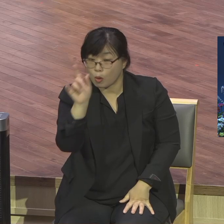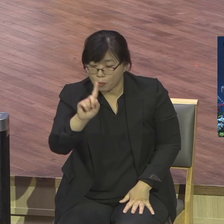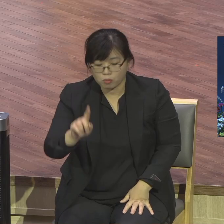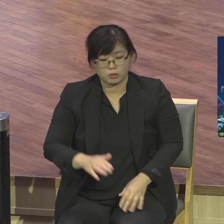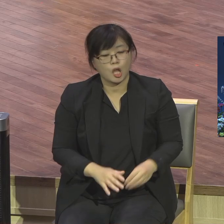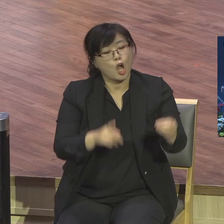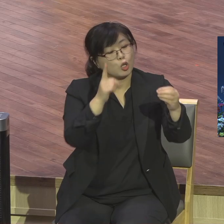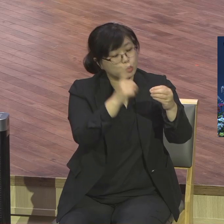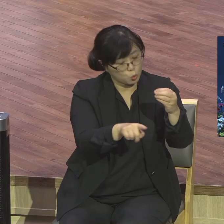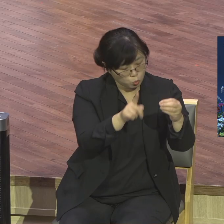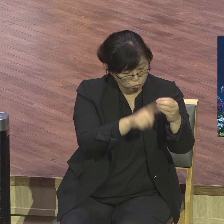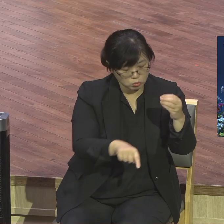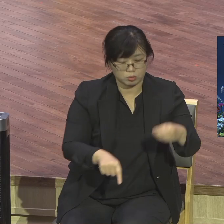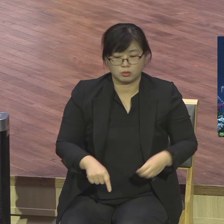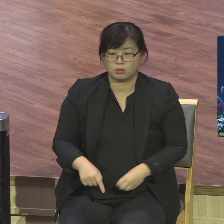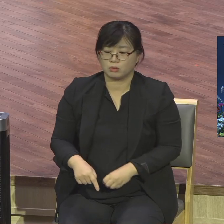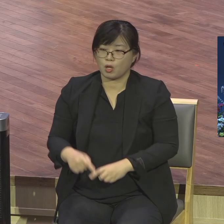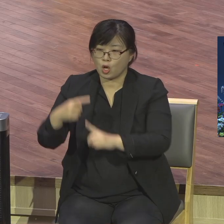그게 문화예요. 문화.